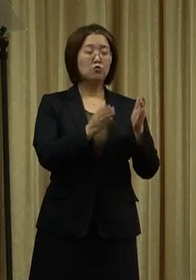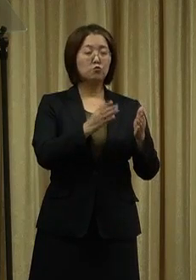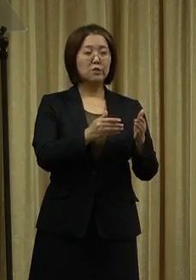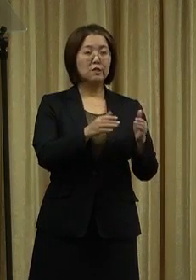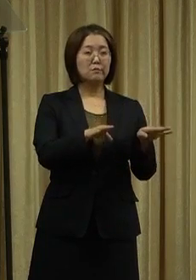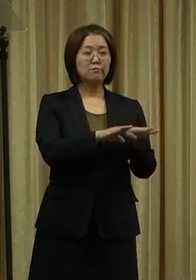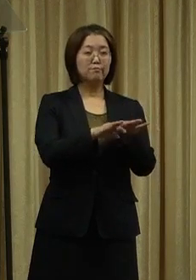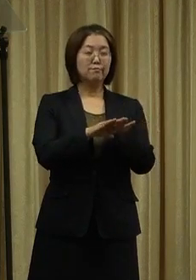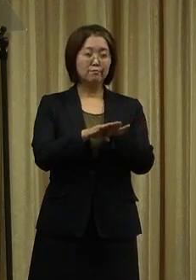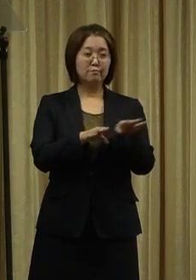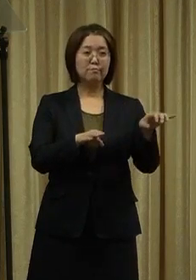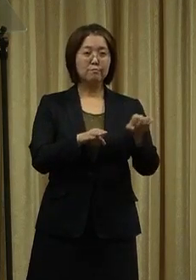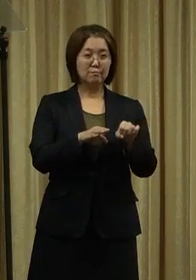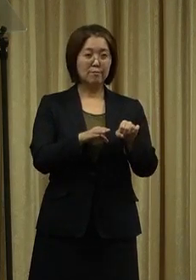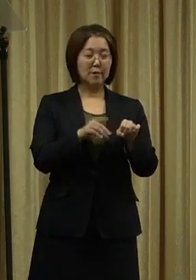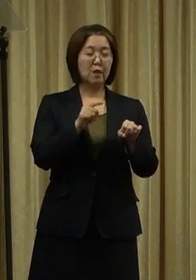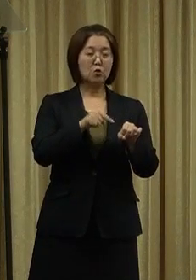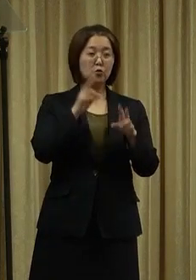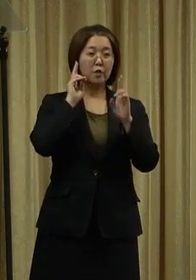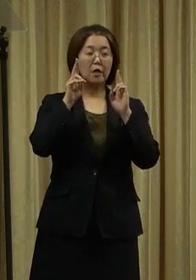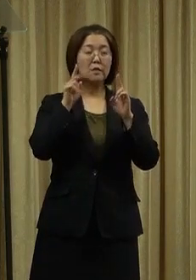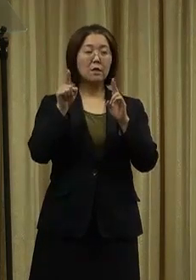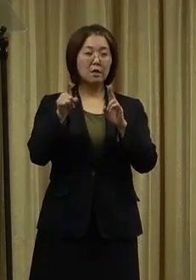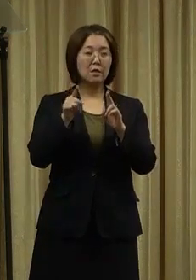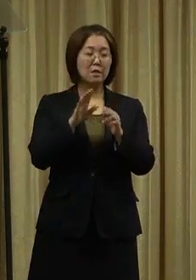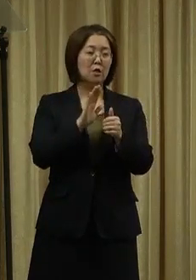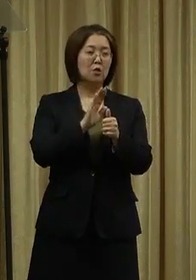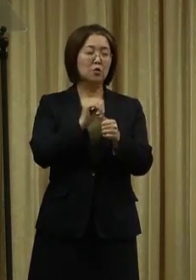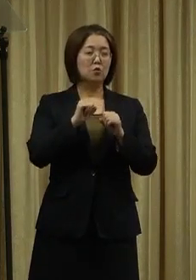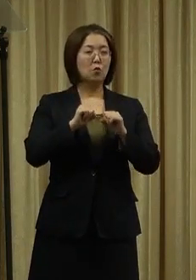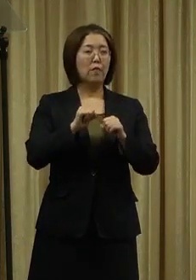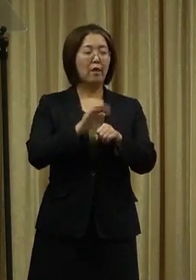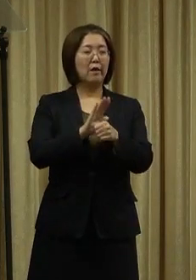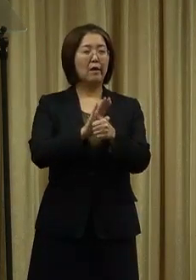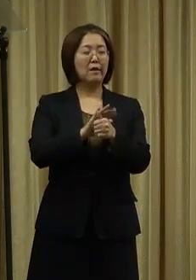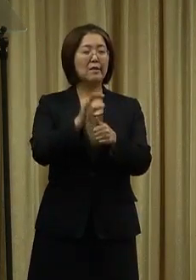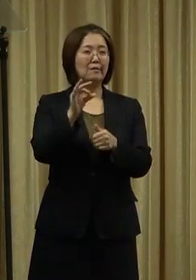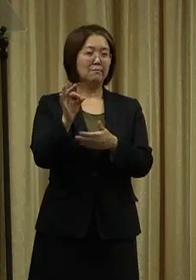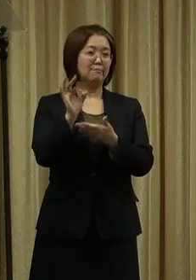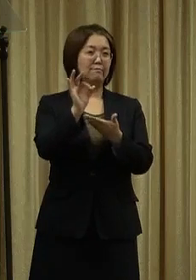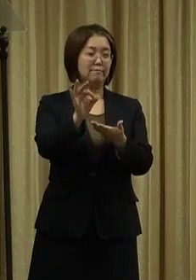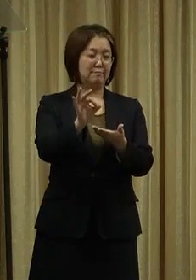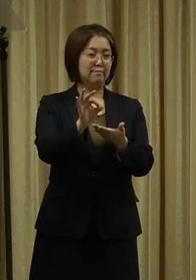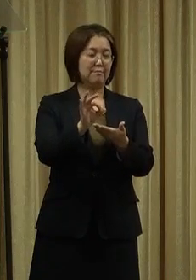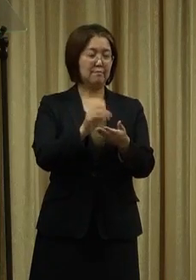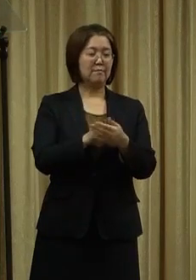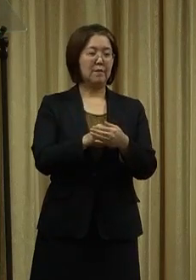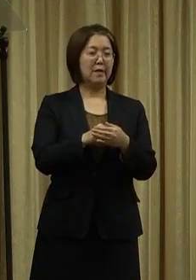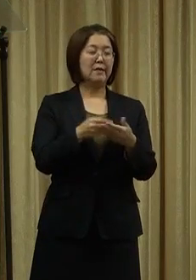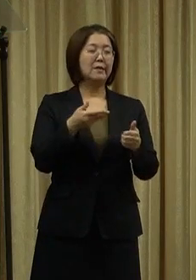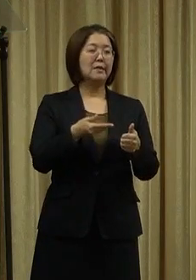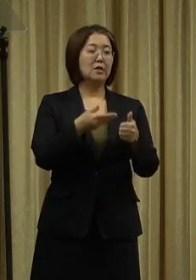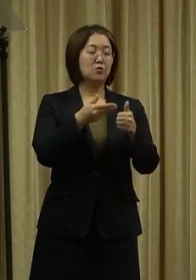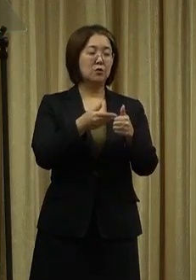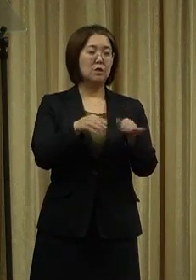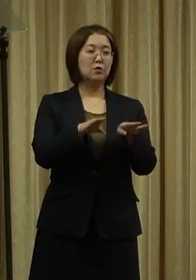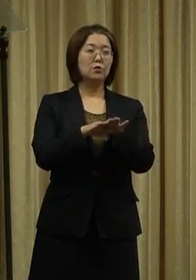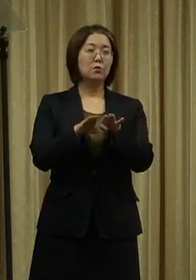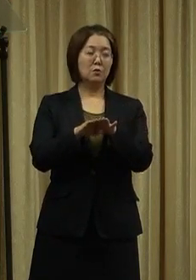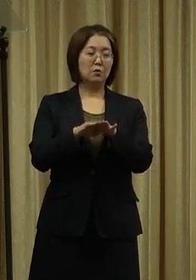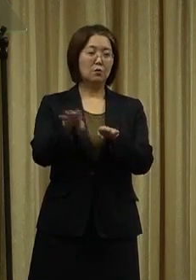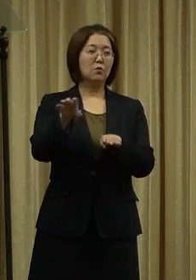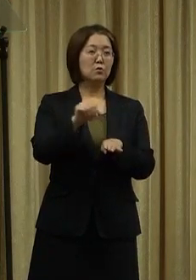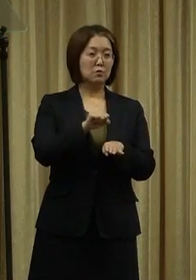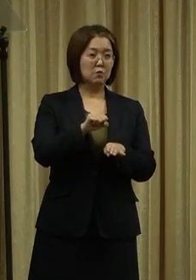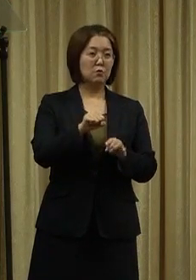事業主に奨励金を支払いをしまして、中小企業における男性の育児休業の取得を支援を